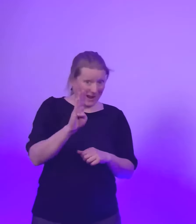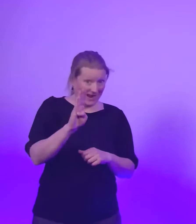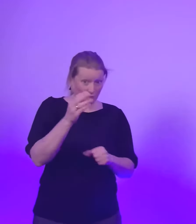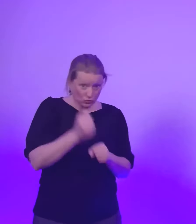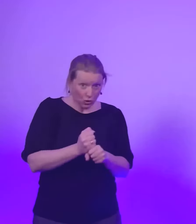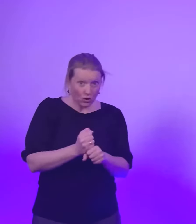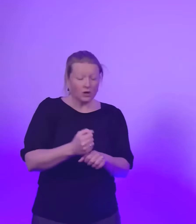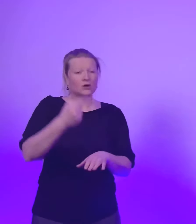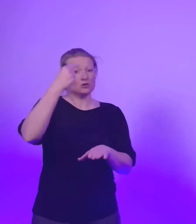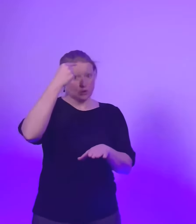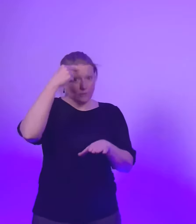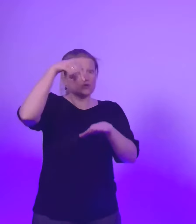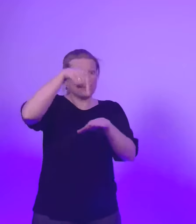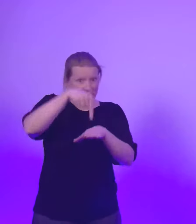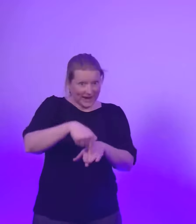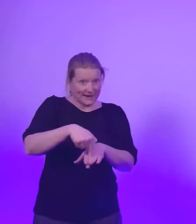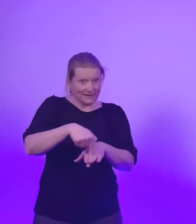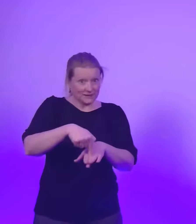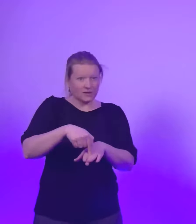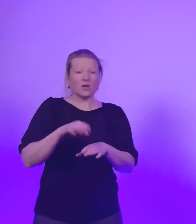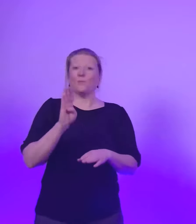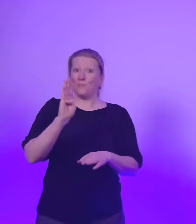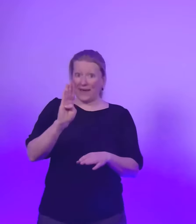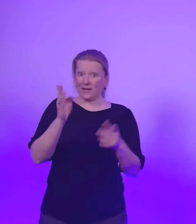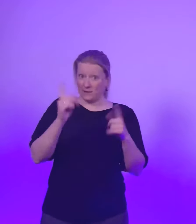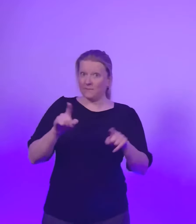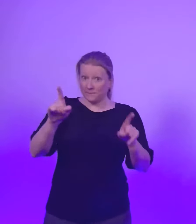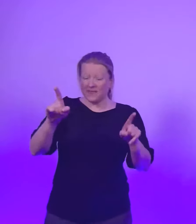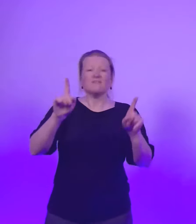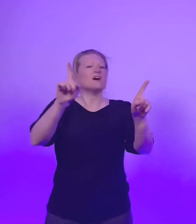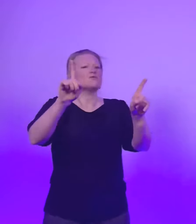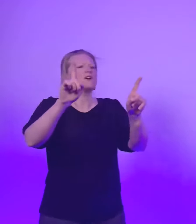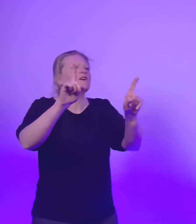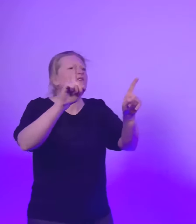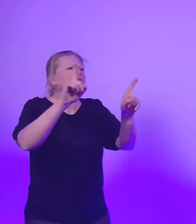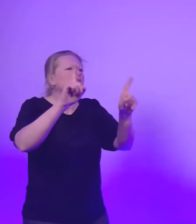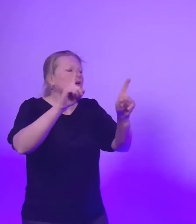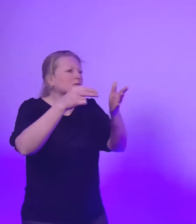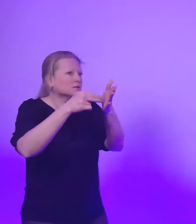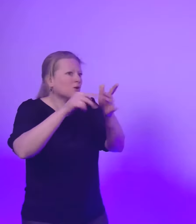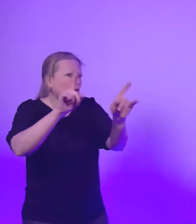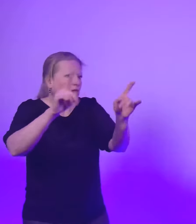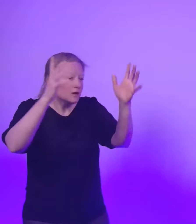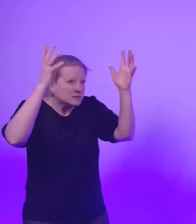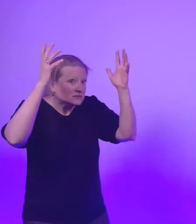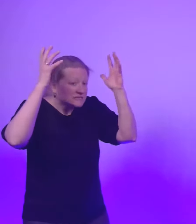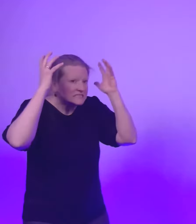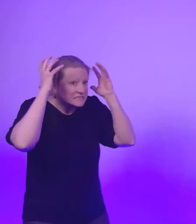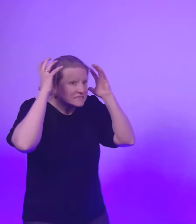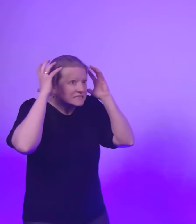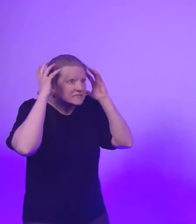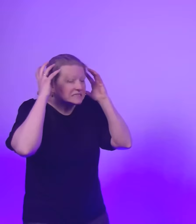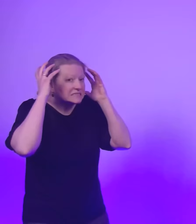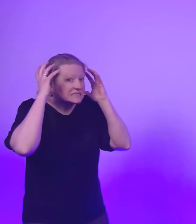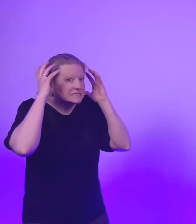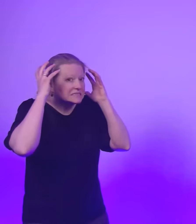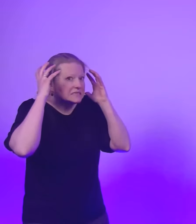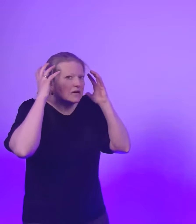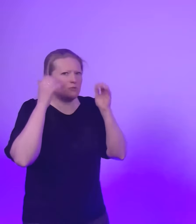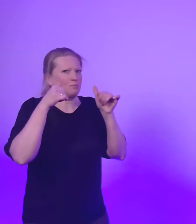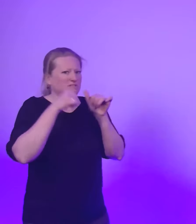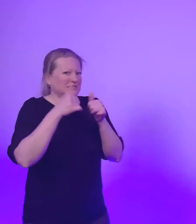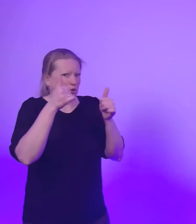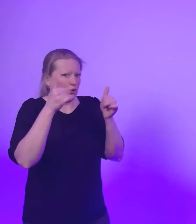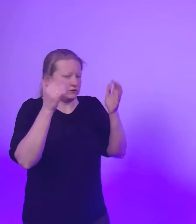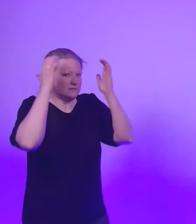top tot teen. Ben ik klaar voor? Komt ie. Wacht. Moest je ik wachten? Doe even. Oh, ik pas hem alleen niet meer zo